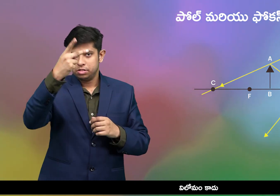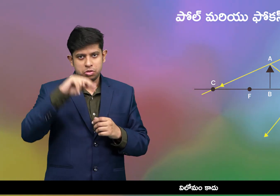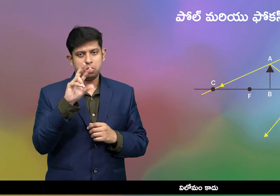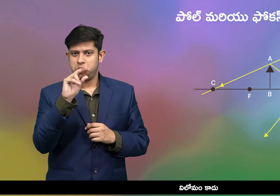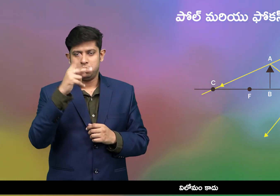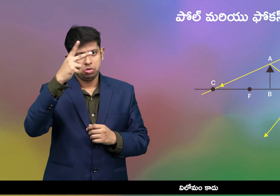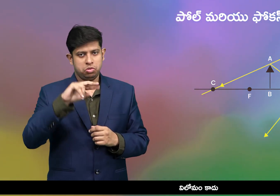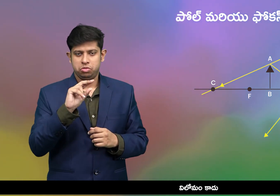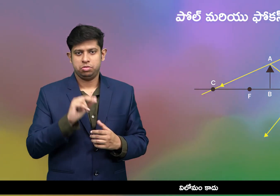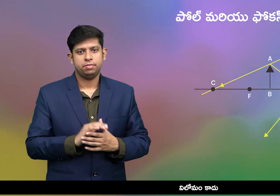విలోమం కాదు.